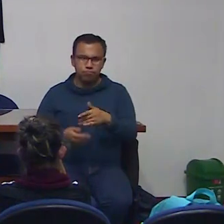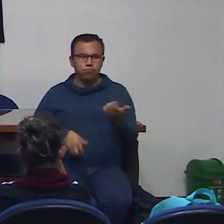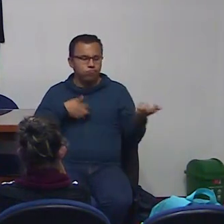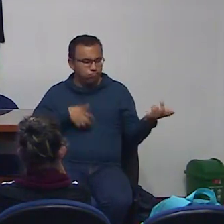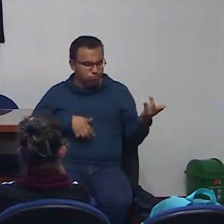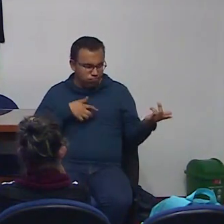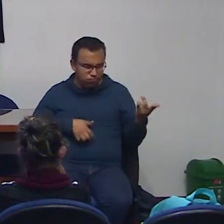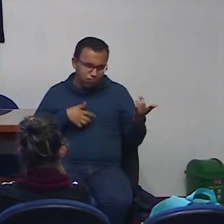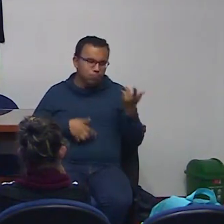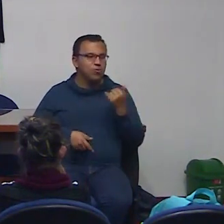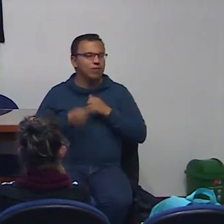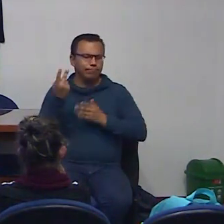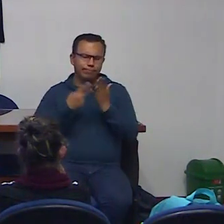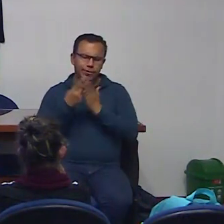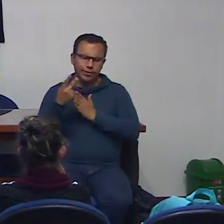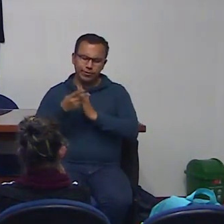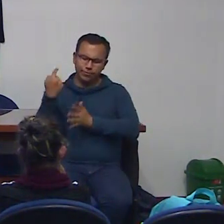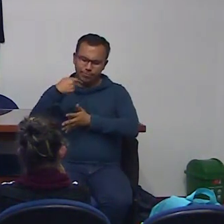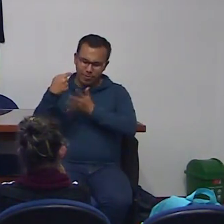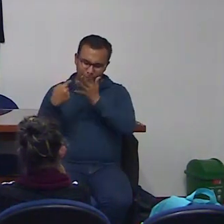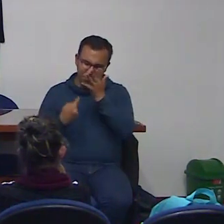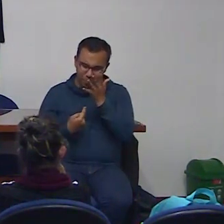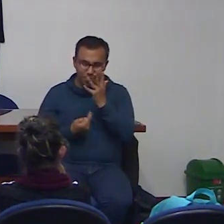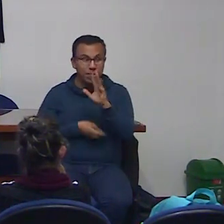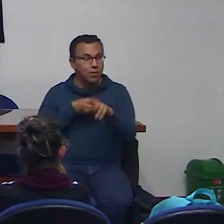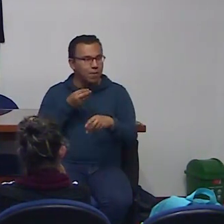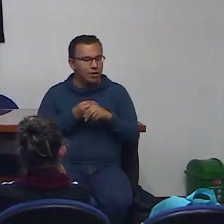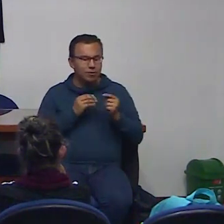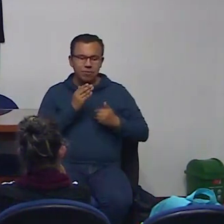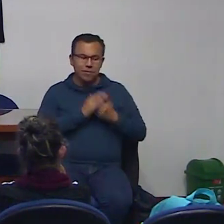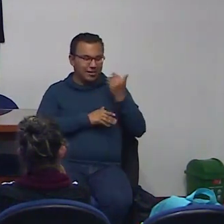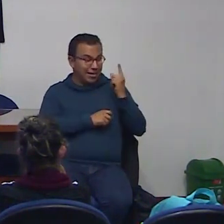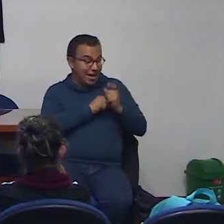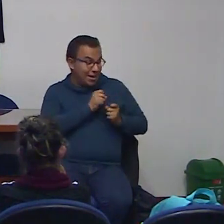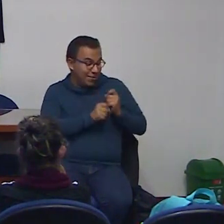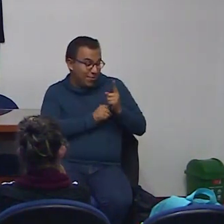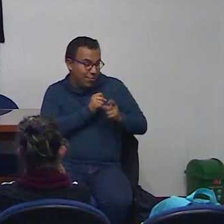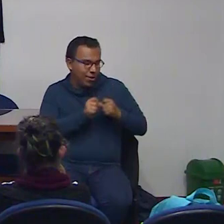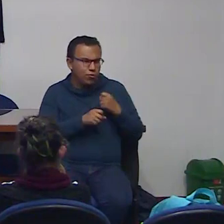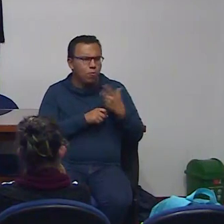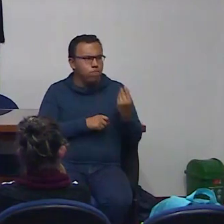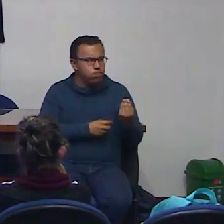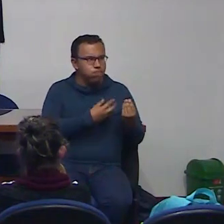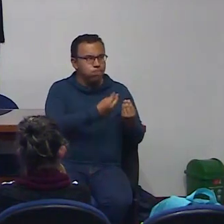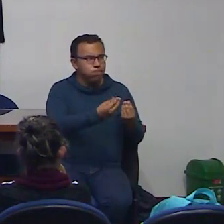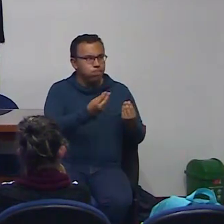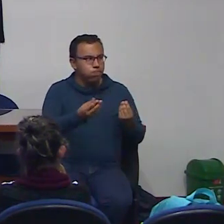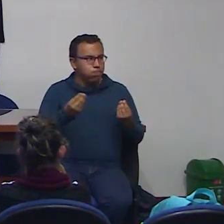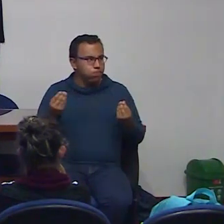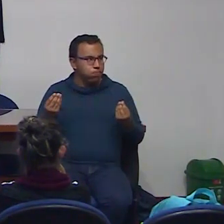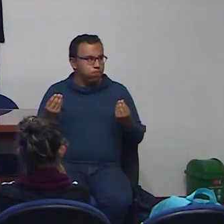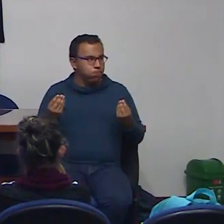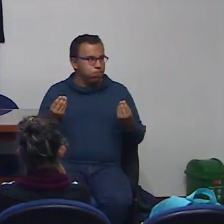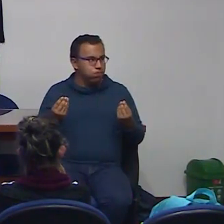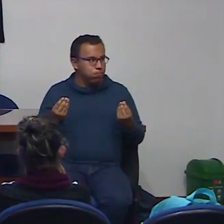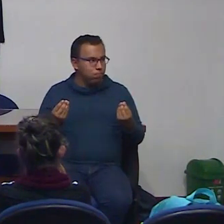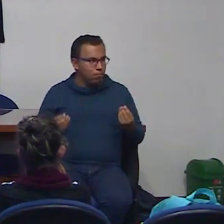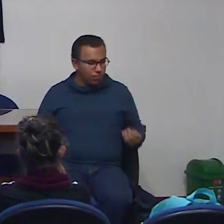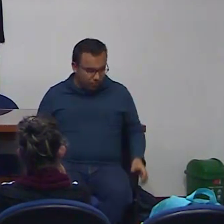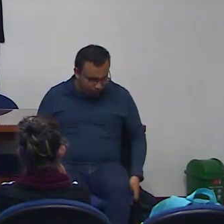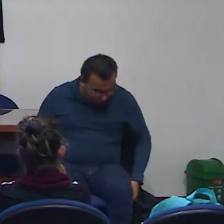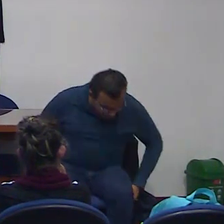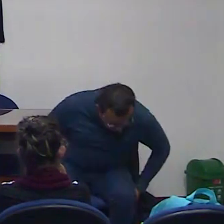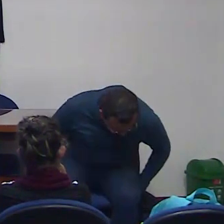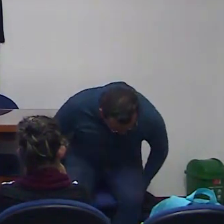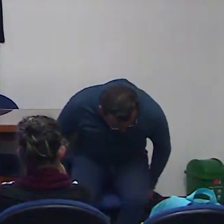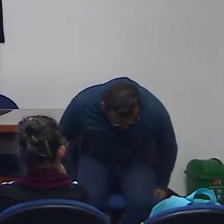diferentes proyectos pero aparte de eso pues en mis primeros años Empecé con con muchos grupos a tocar un género pues